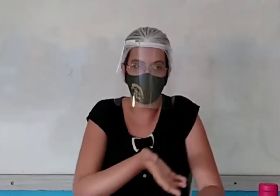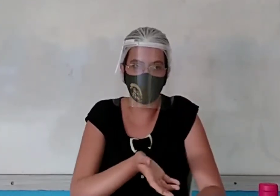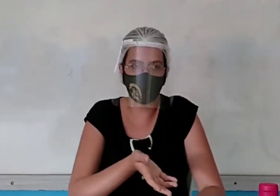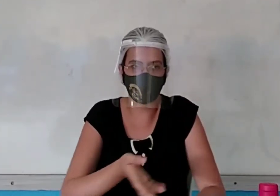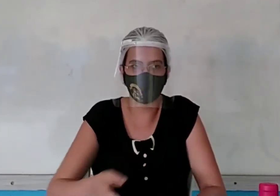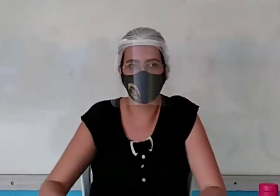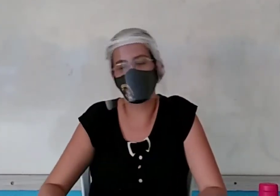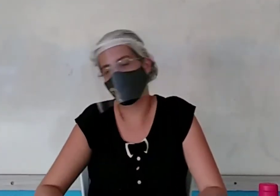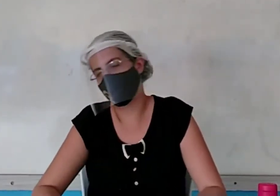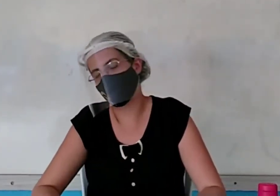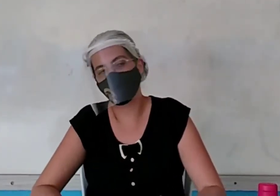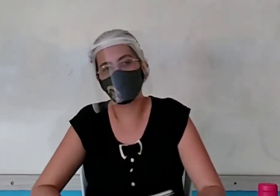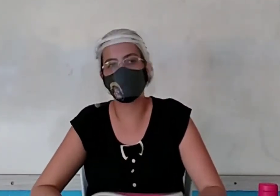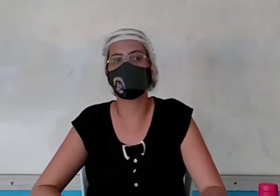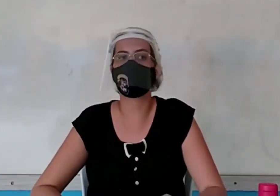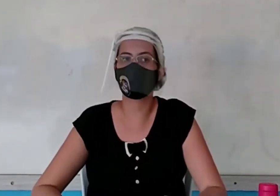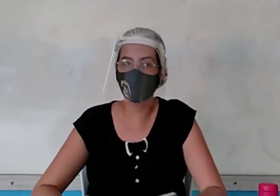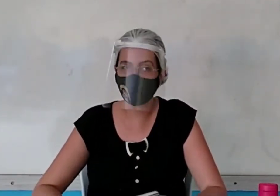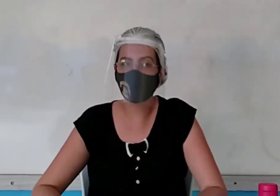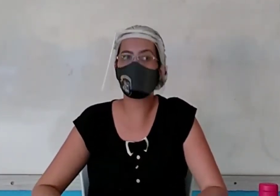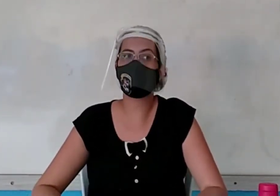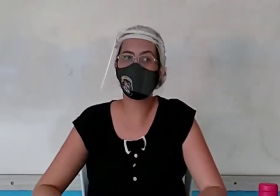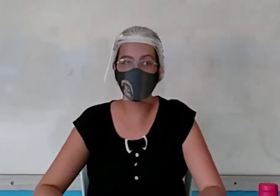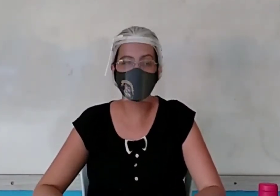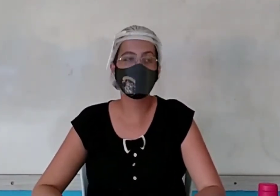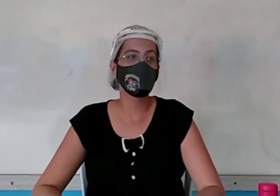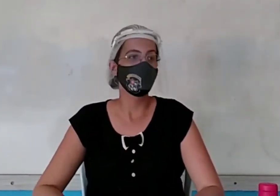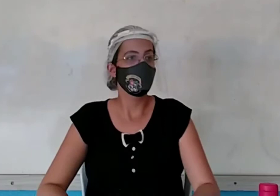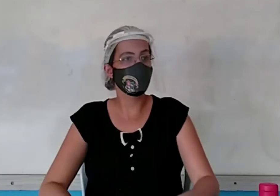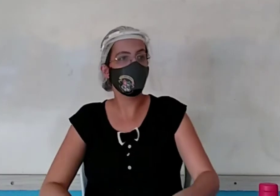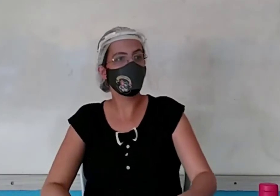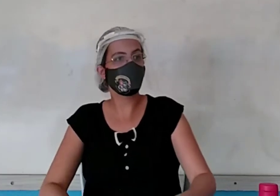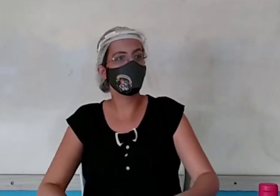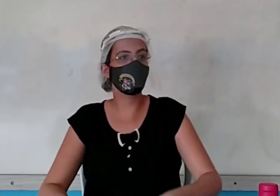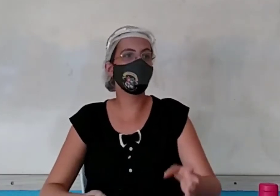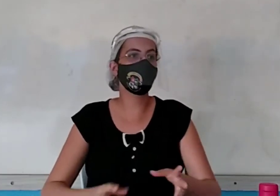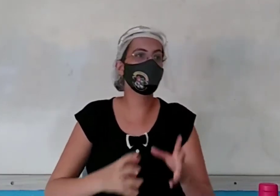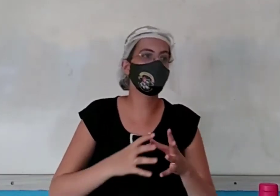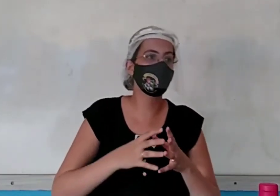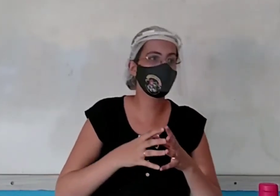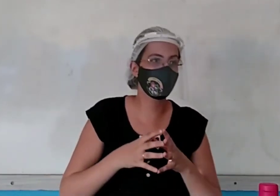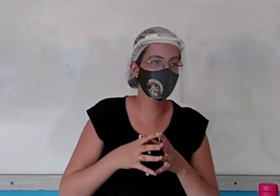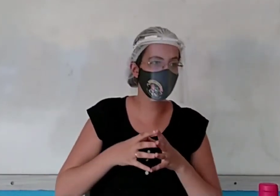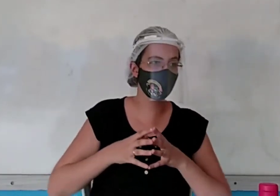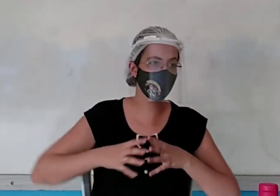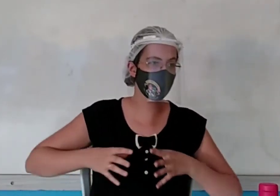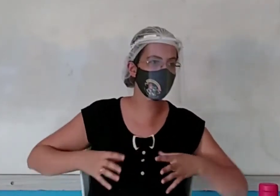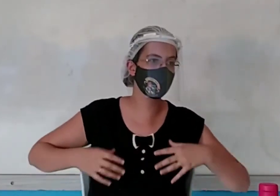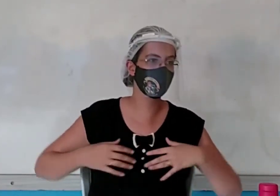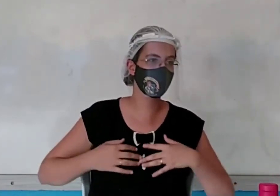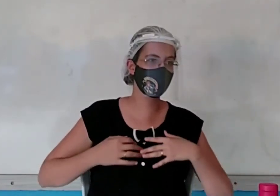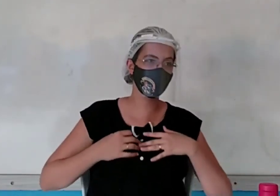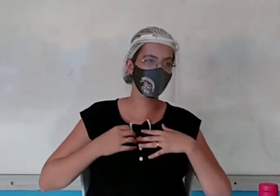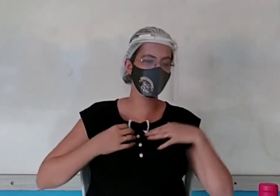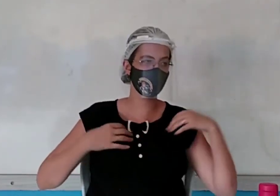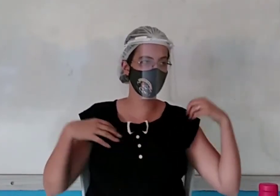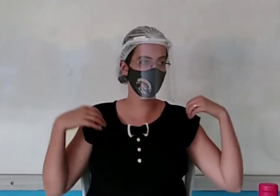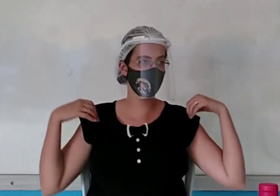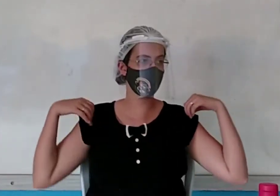acompanhando. Era ele, eu estava lá. E Sabe aquele famoso susto que você fica